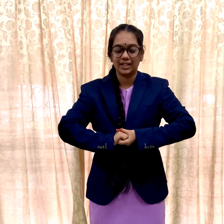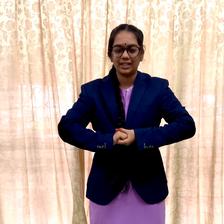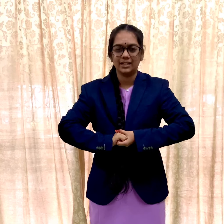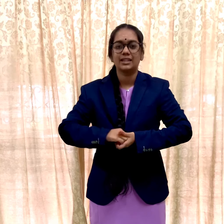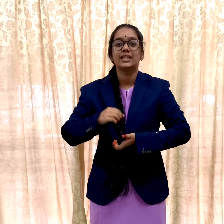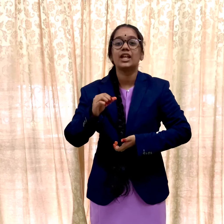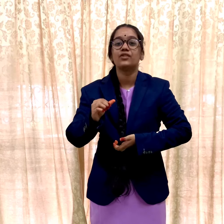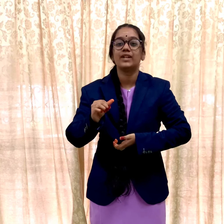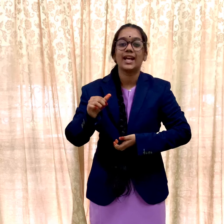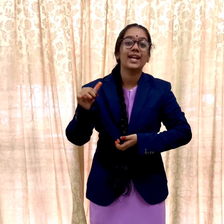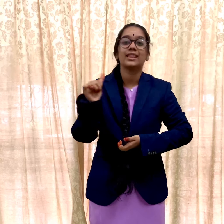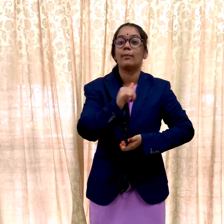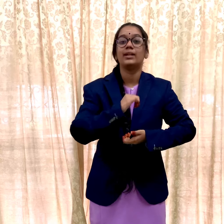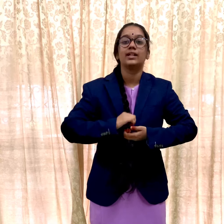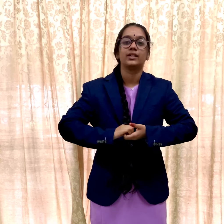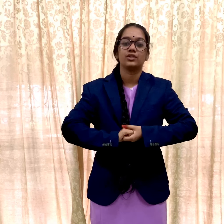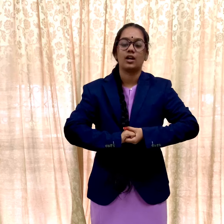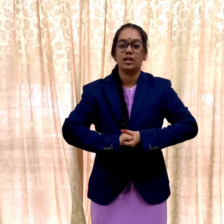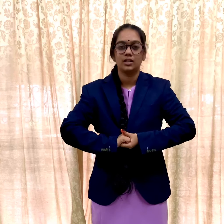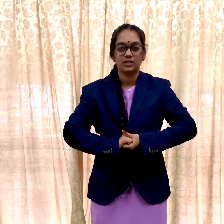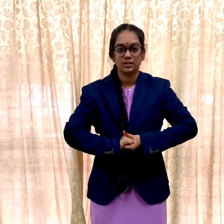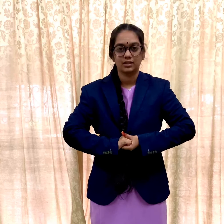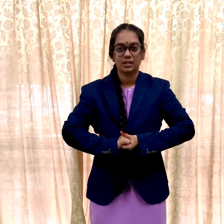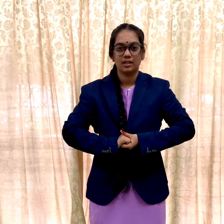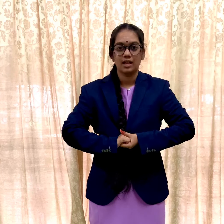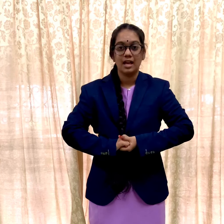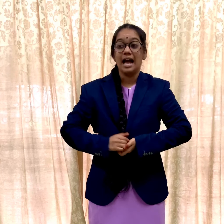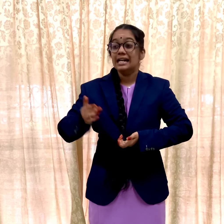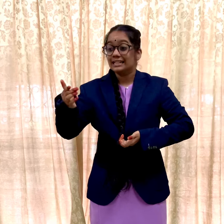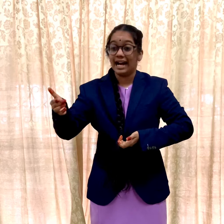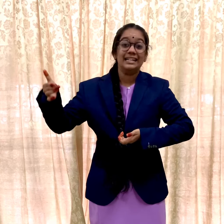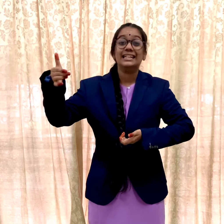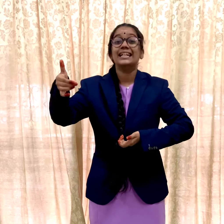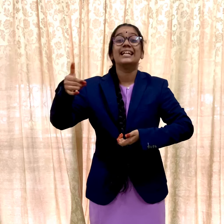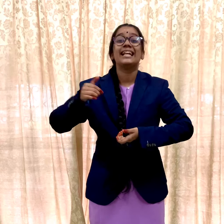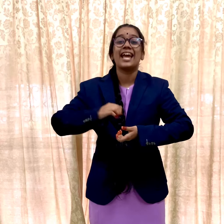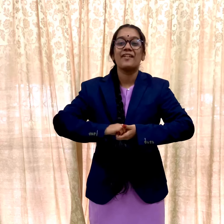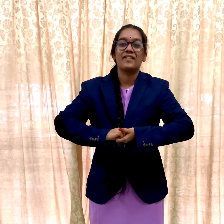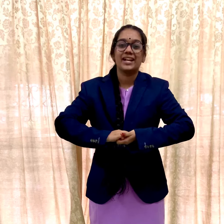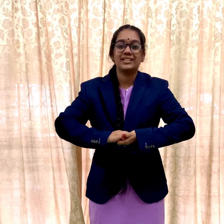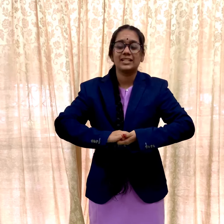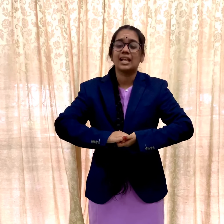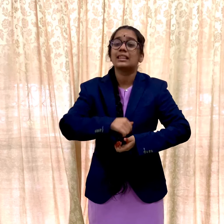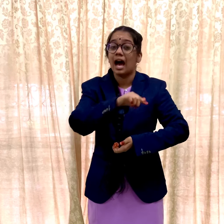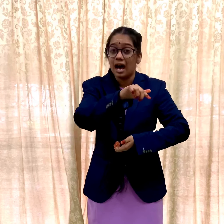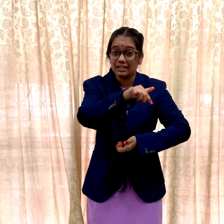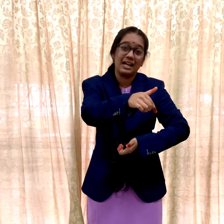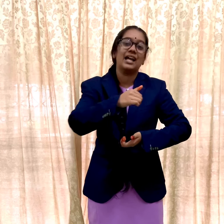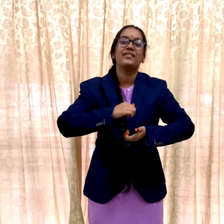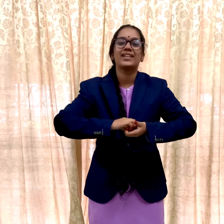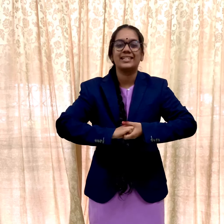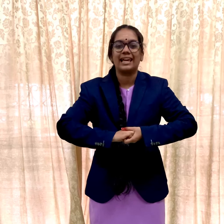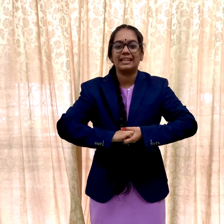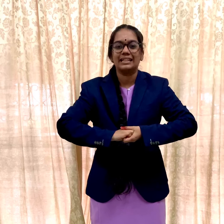திருவிழே தமிழ நின்றா. கள்ளினிலே வேட்சினத்தார் கருவி செய்து,